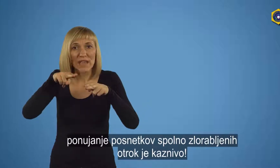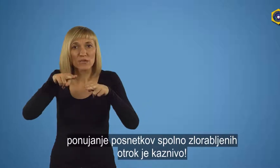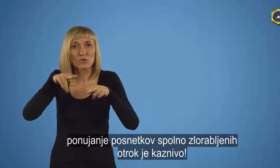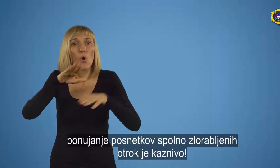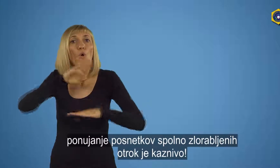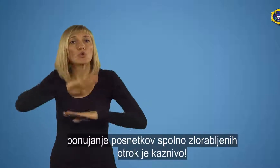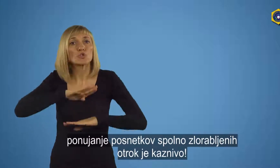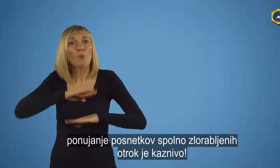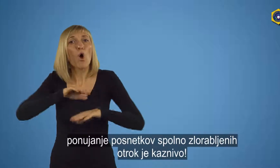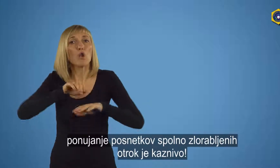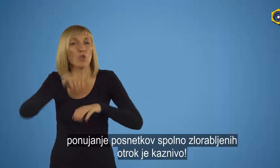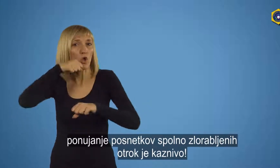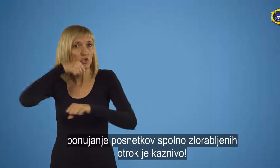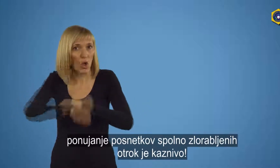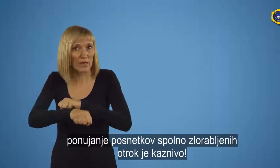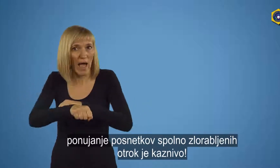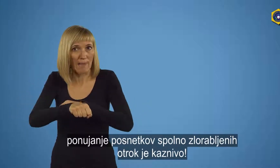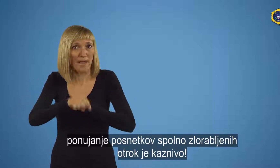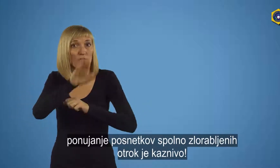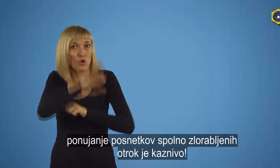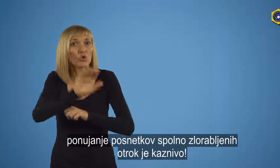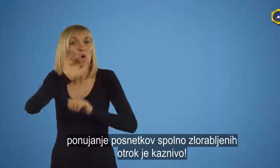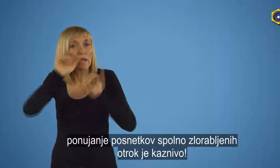otrok je kaznivo.